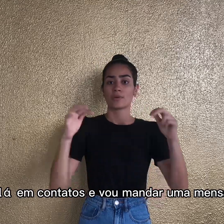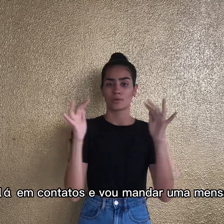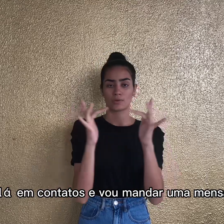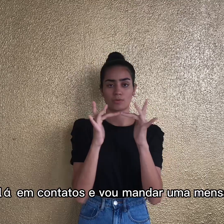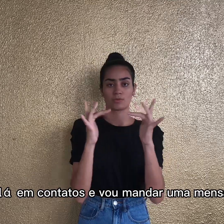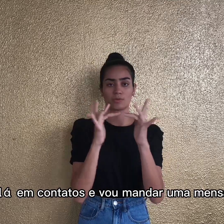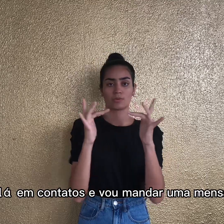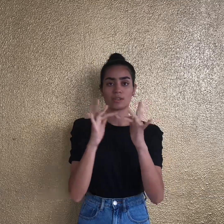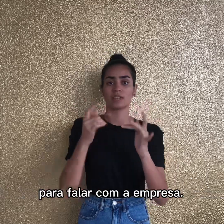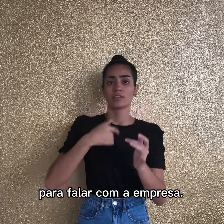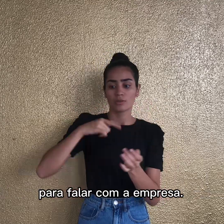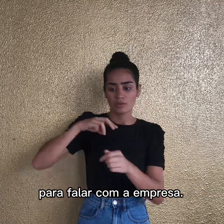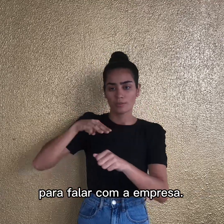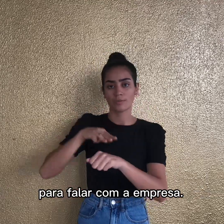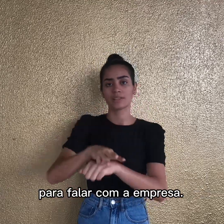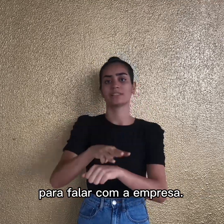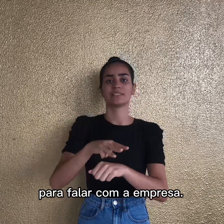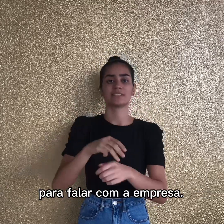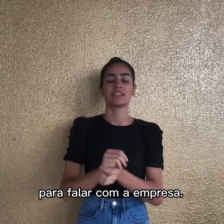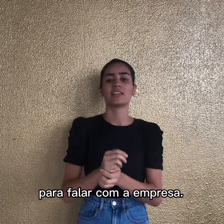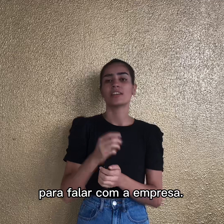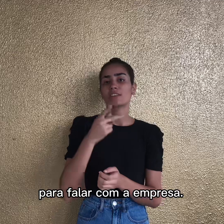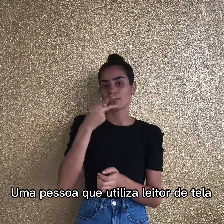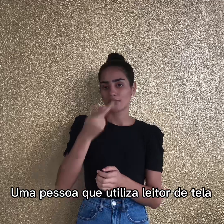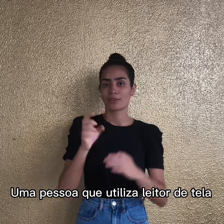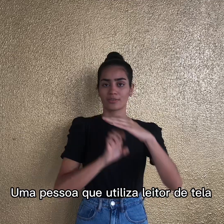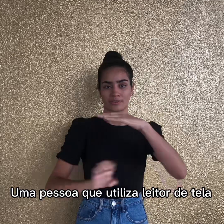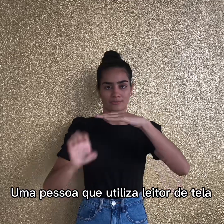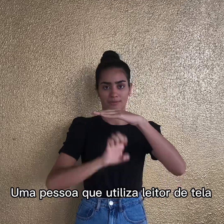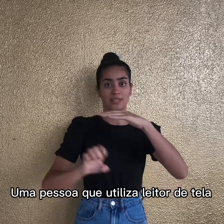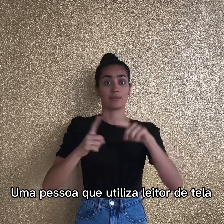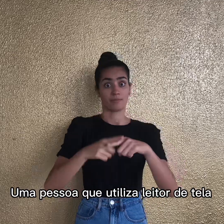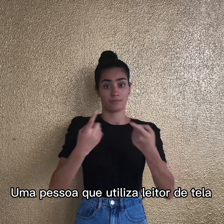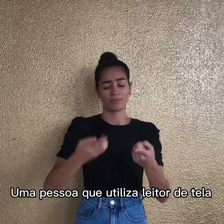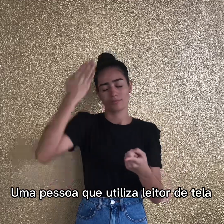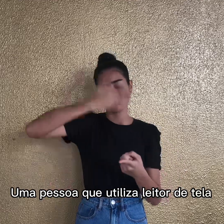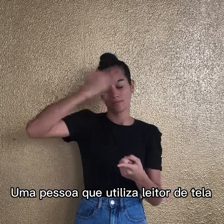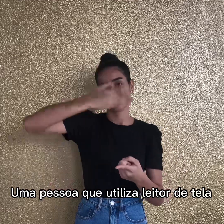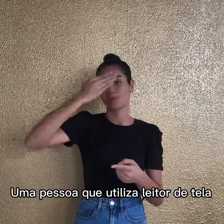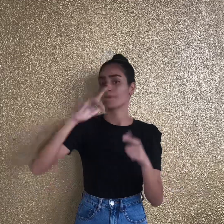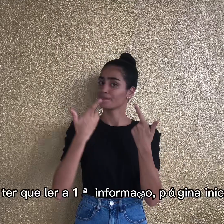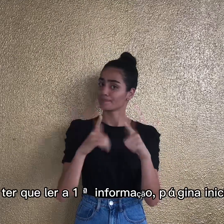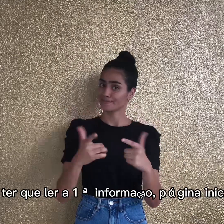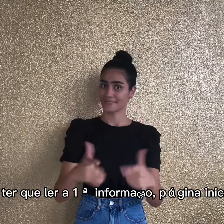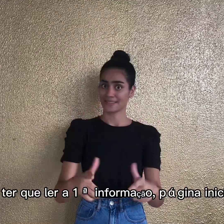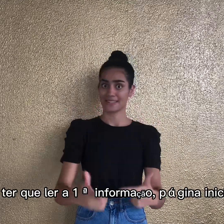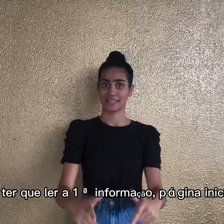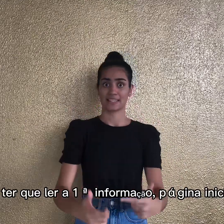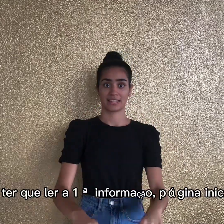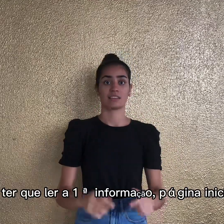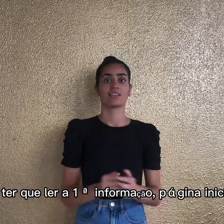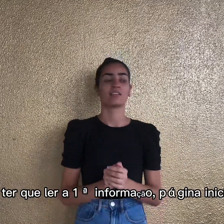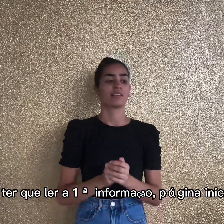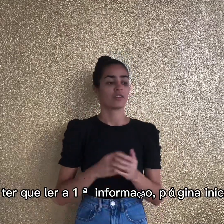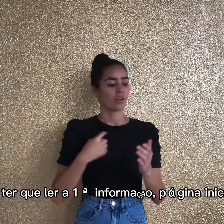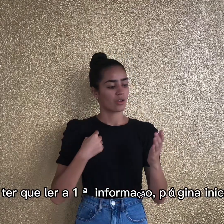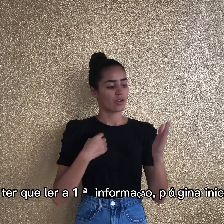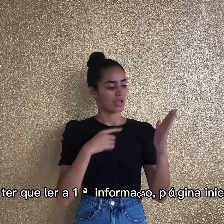uma mensagem para falar com a empresa. Uma pessoa que utiliza leitor de tela vai ter que ler a primeira informação,